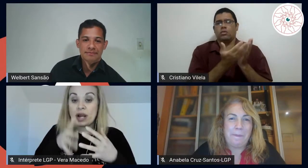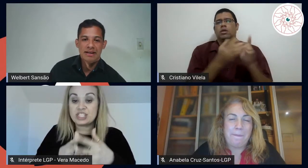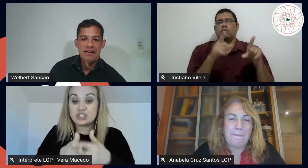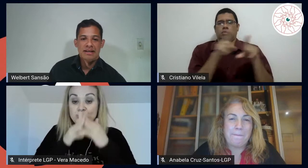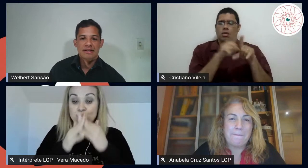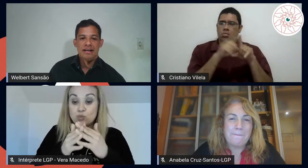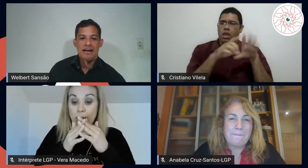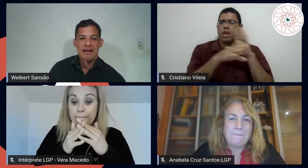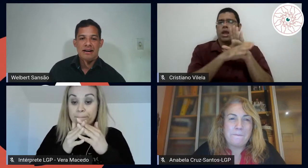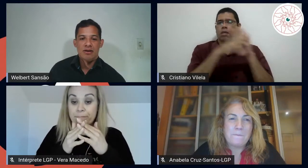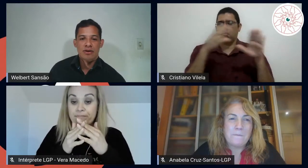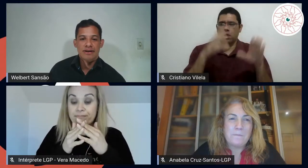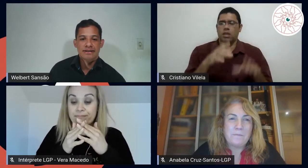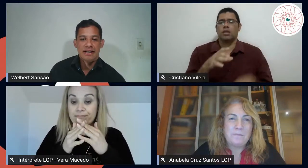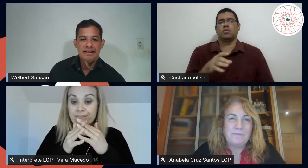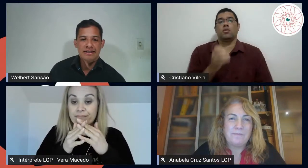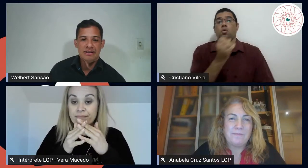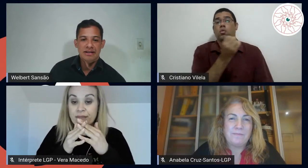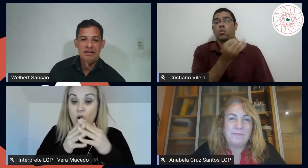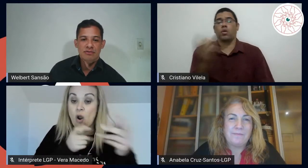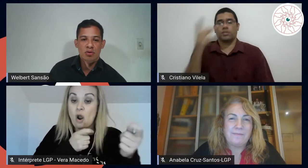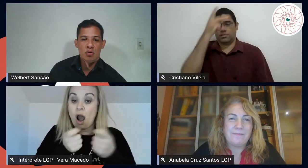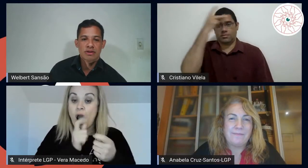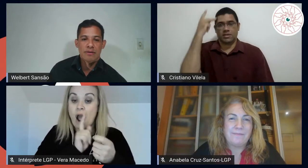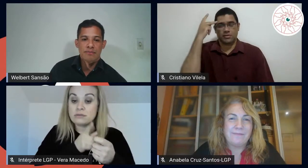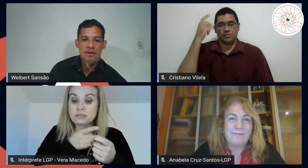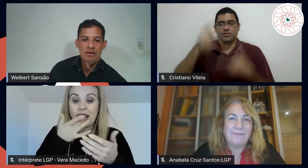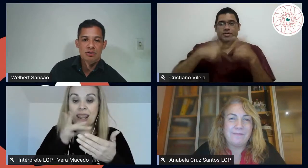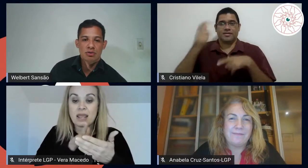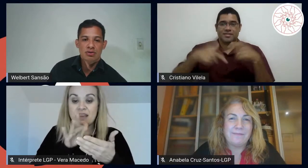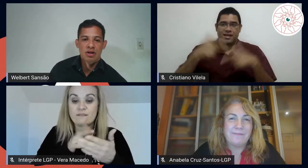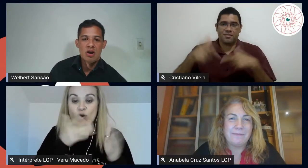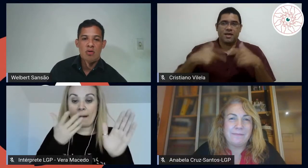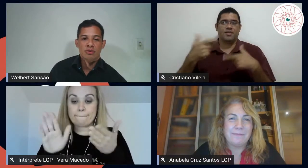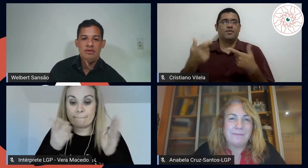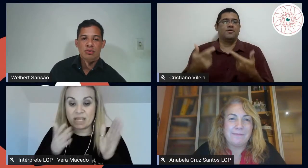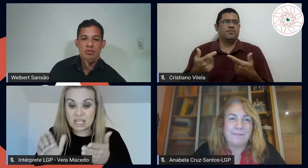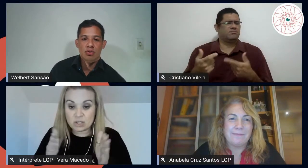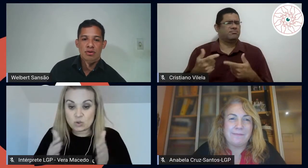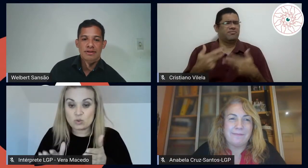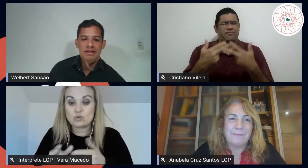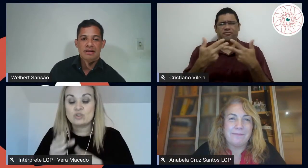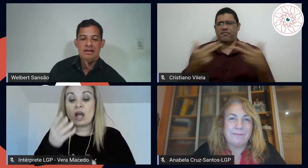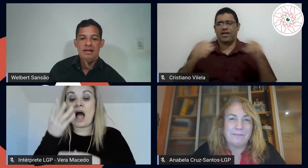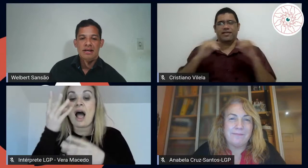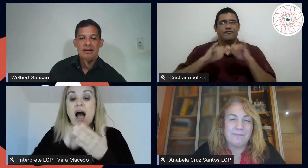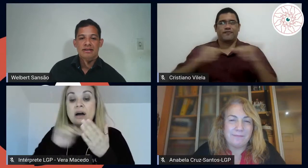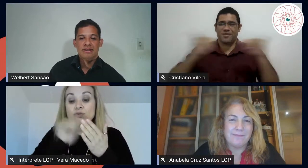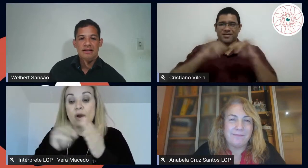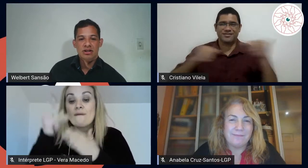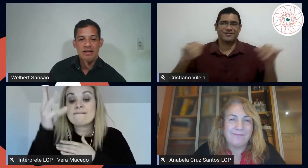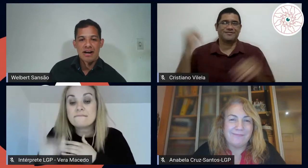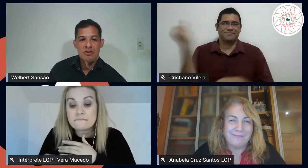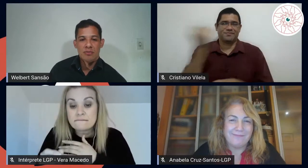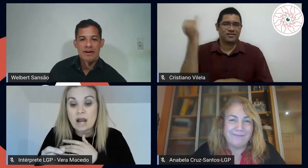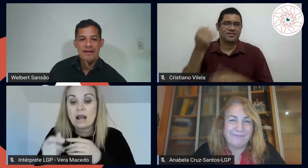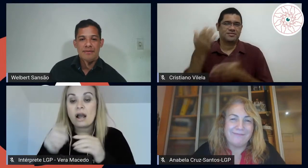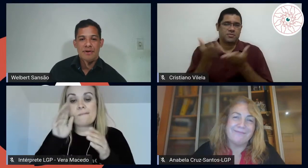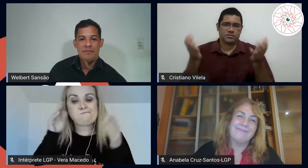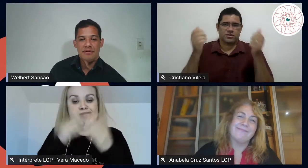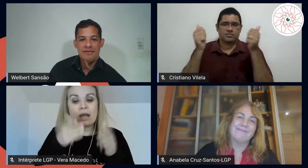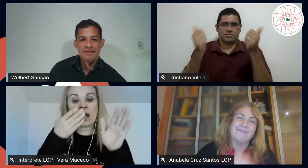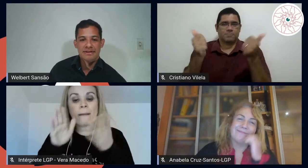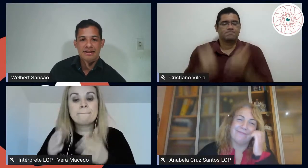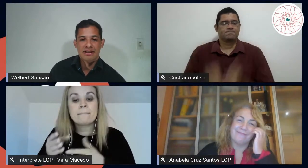estrutura que tá organizado esse livro, os capítulos, quantos autores que que se dedicaram